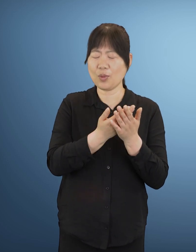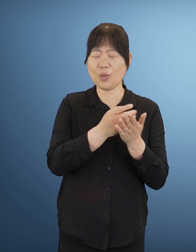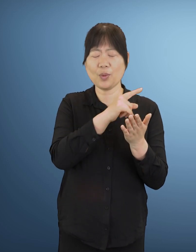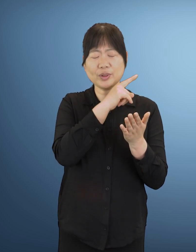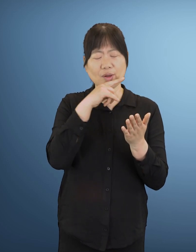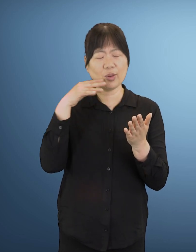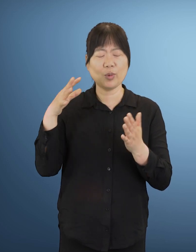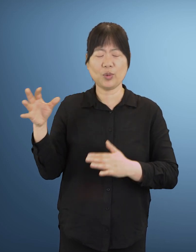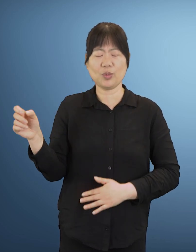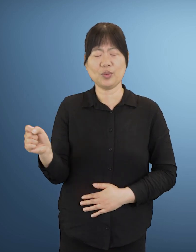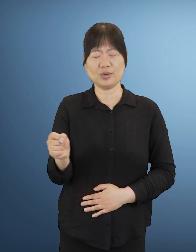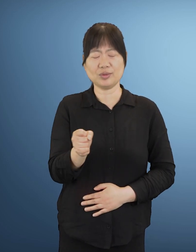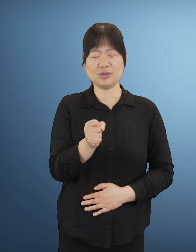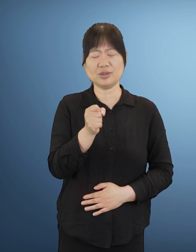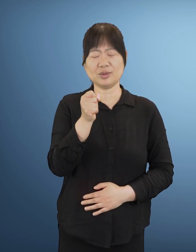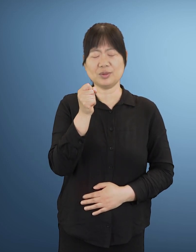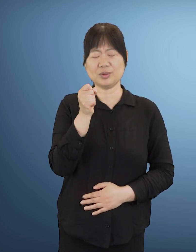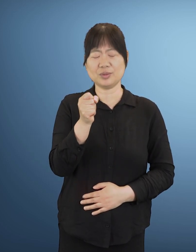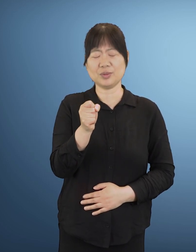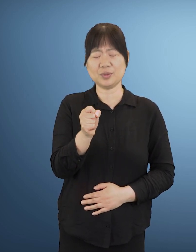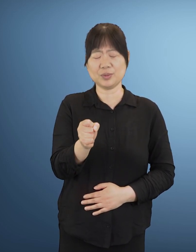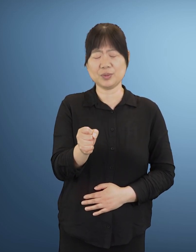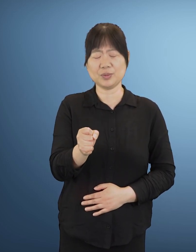예수님의 보혈로